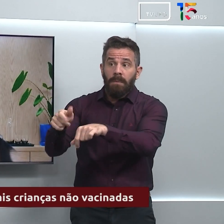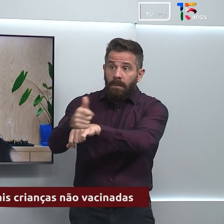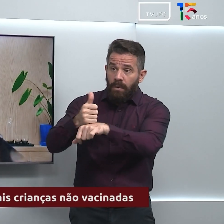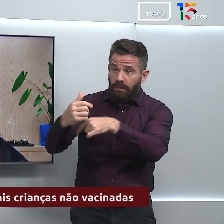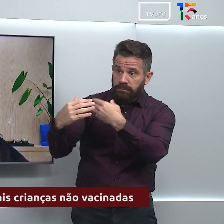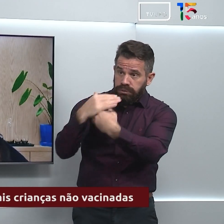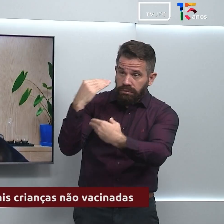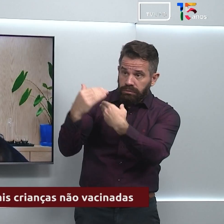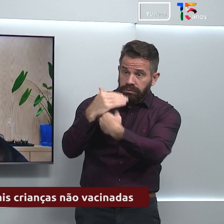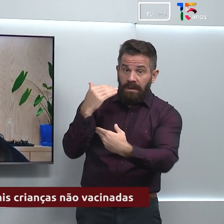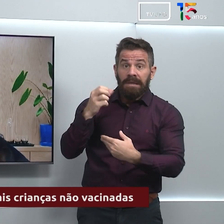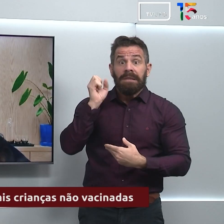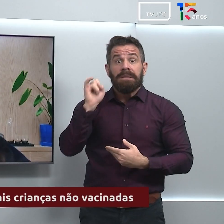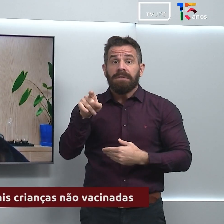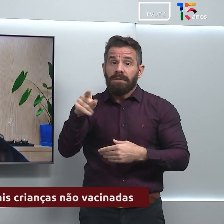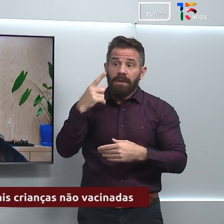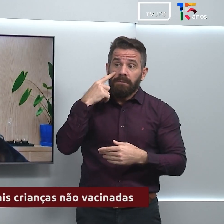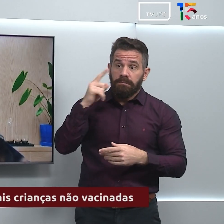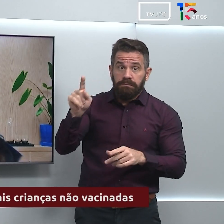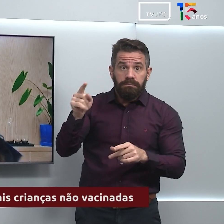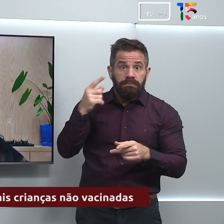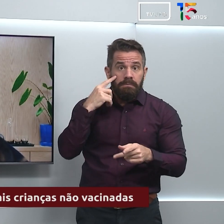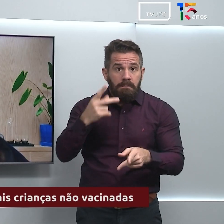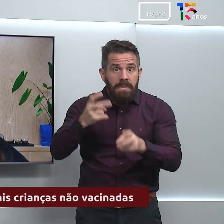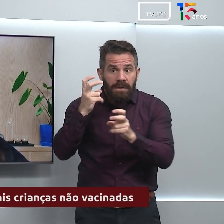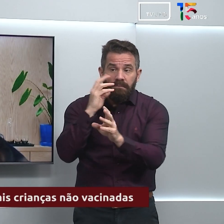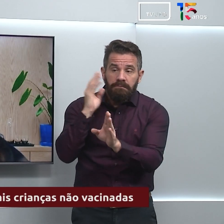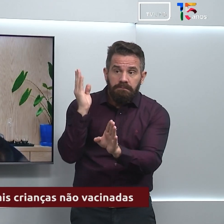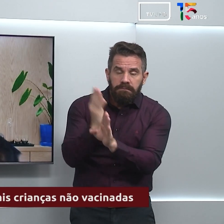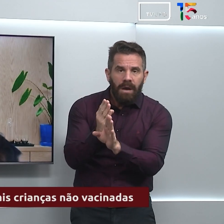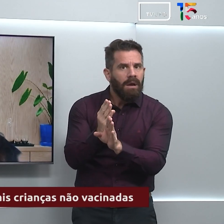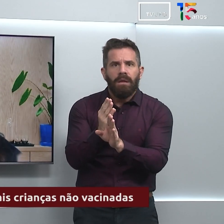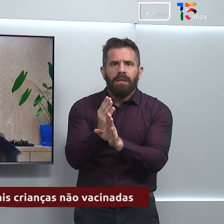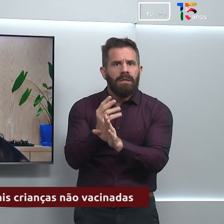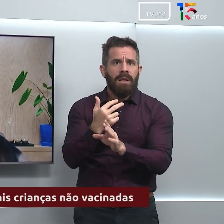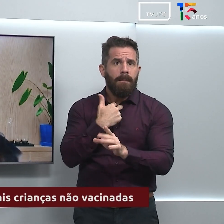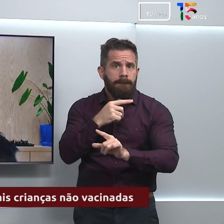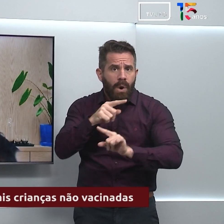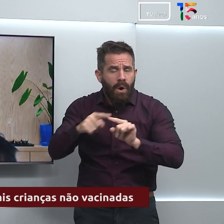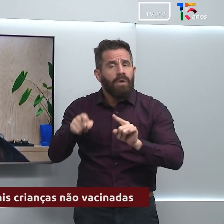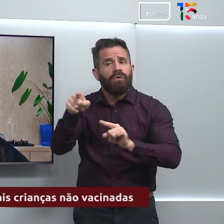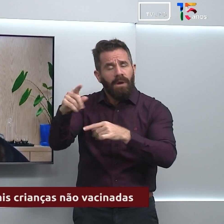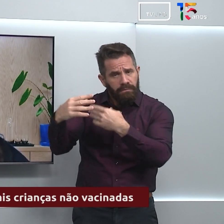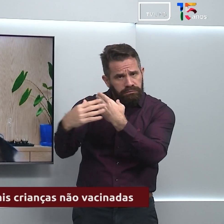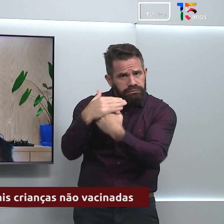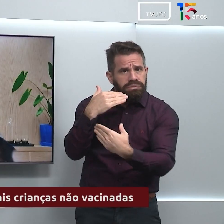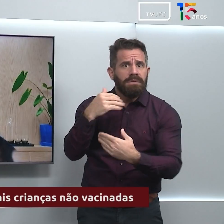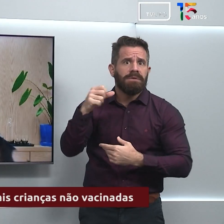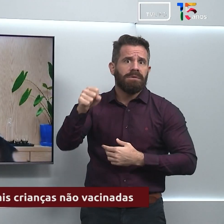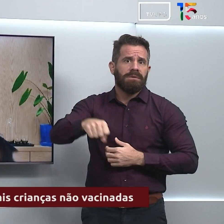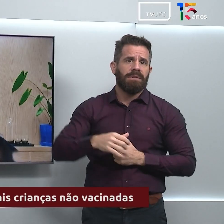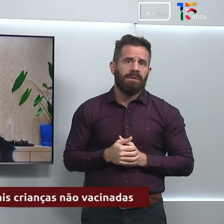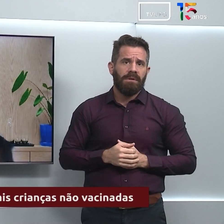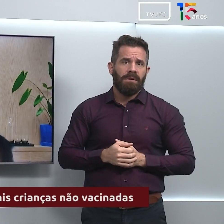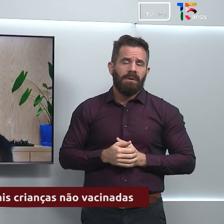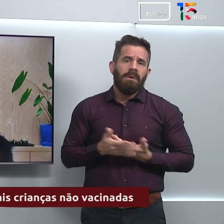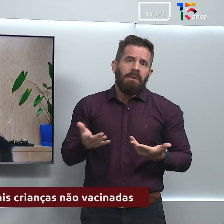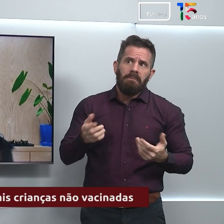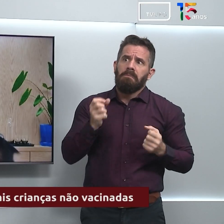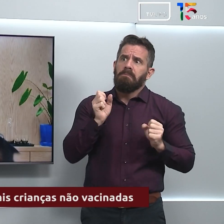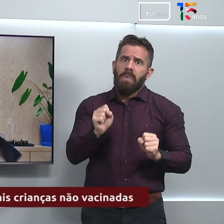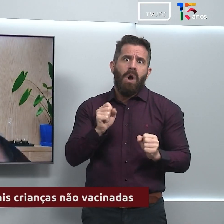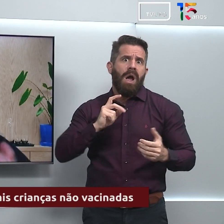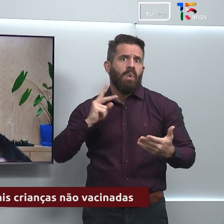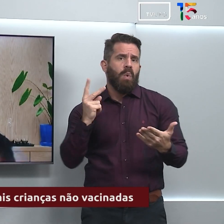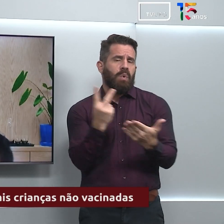administrada, mas é importante colocar na balança, porque esses possíveis eventos adversos não significa que vai acontecer com todo